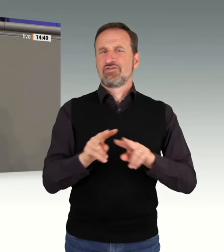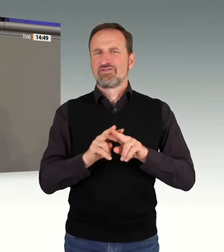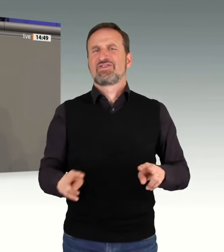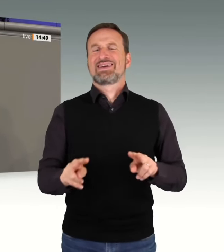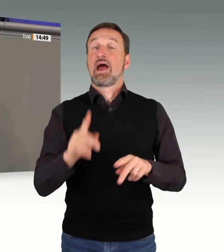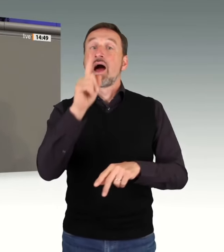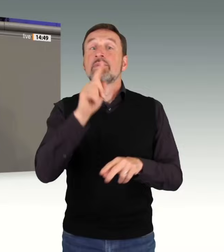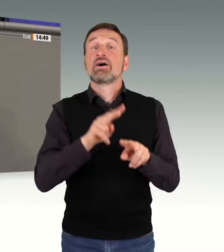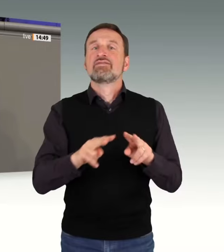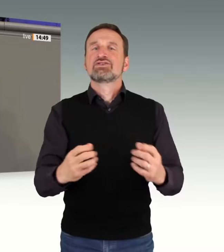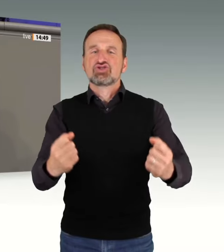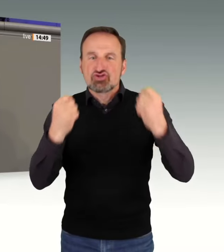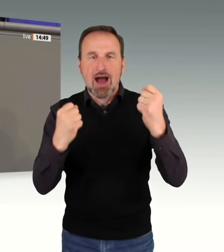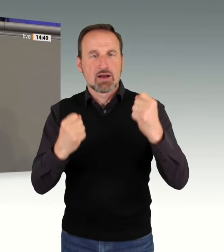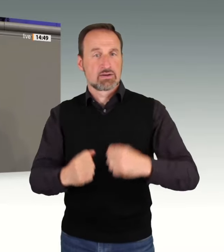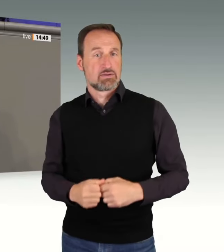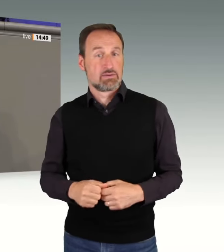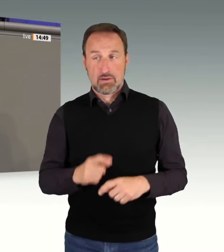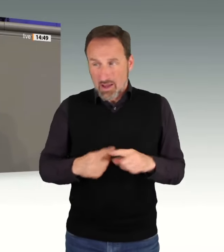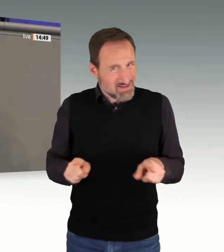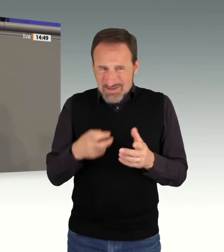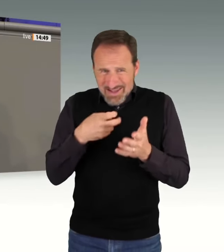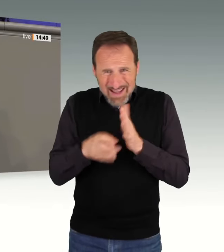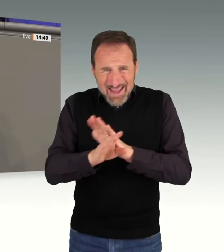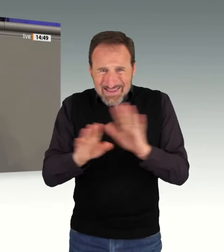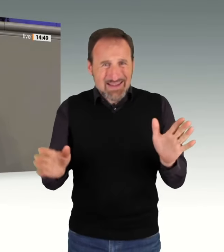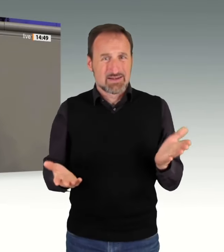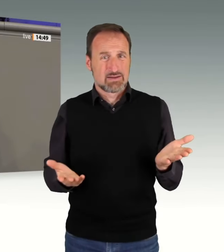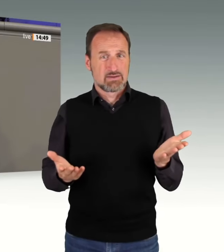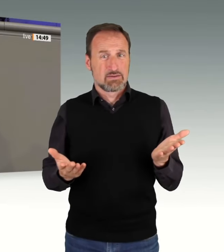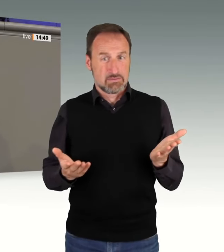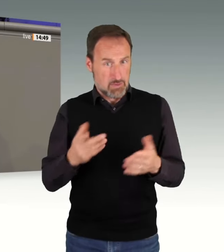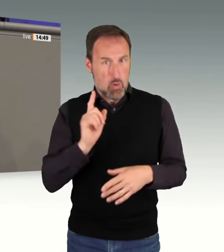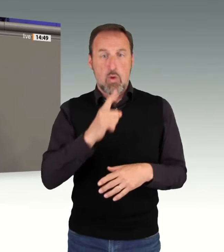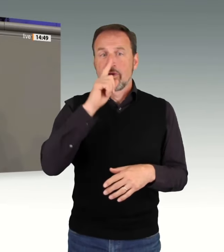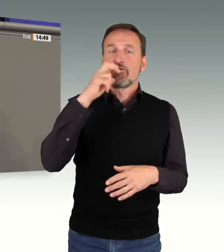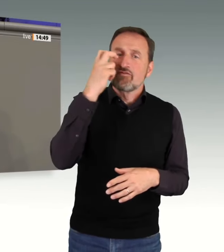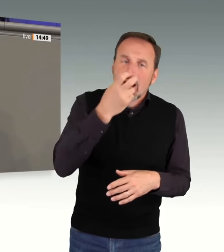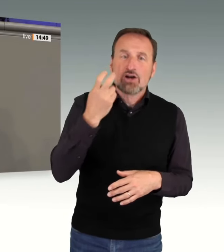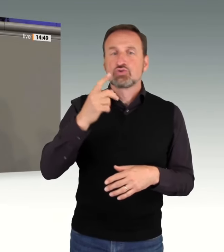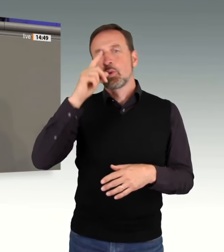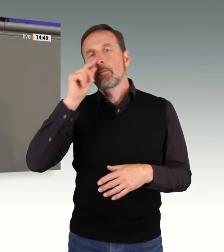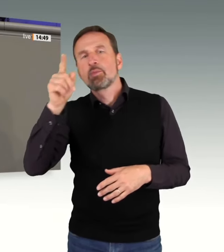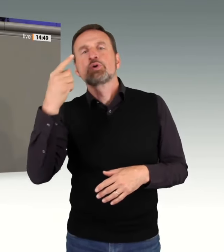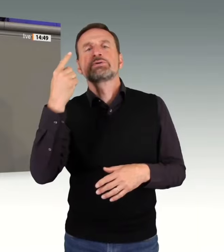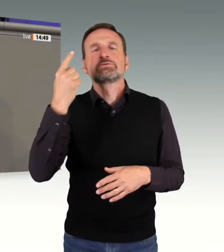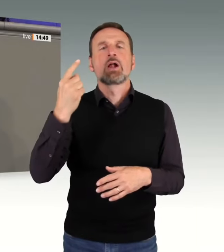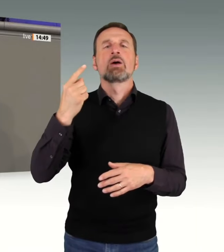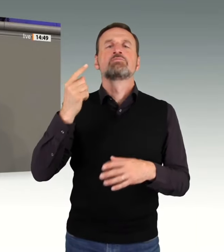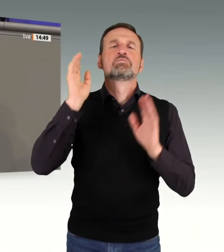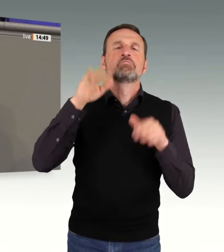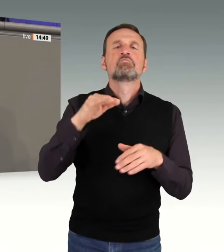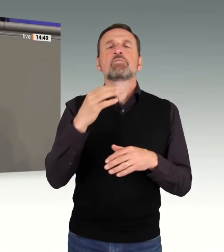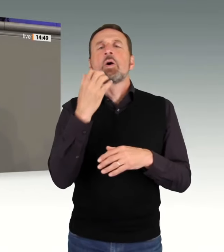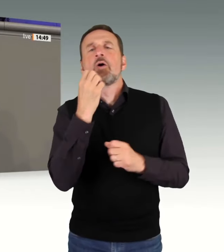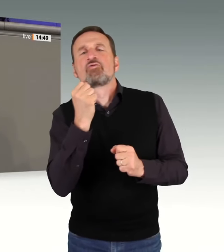Mörder waren in Aleppo und auch in Afrika. Die haben Rosne zerstört, Georgien zerstört. Die haben Moldova geteilt hinterlassen.